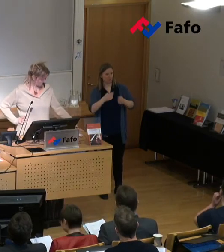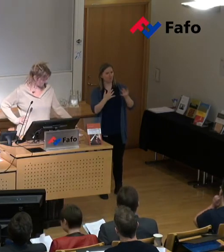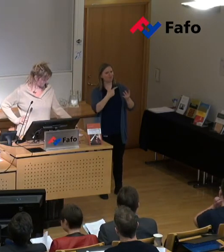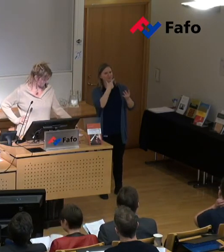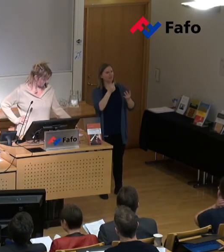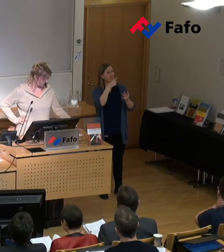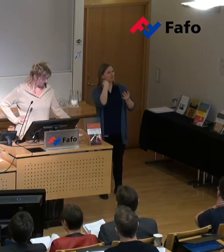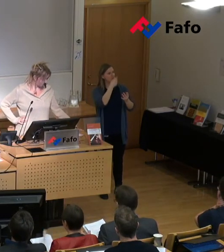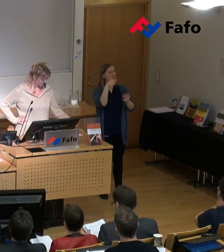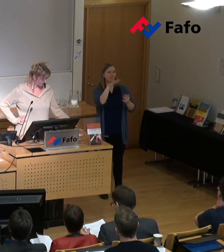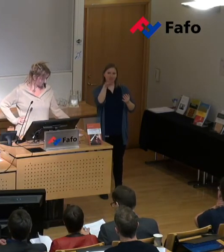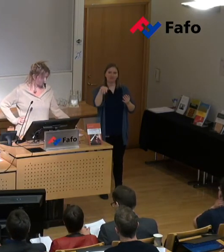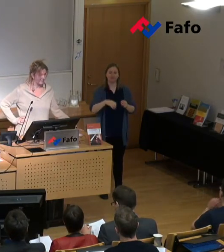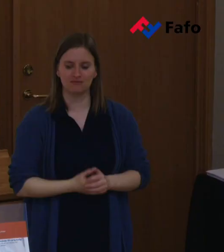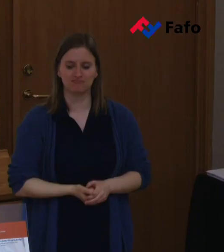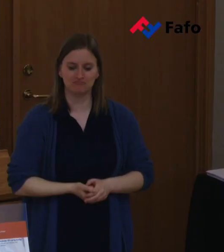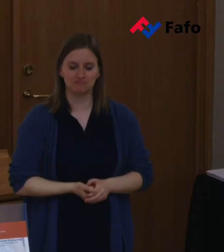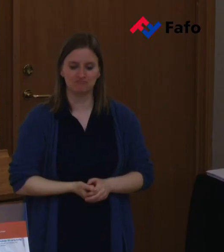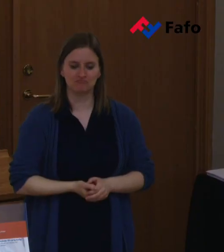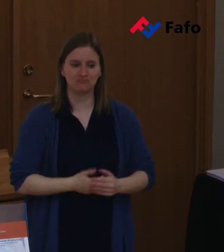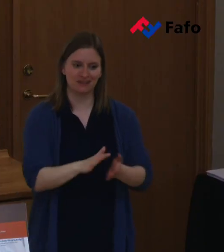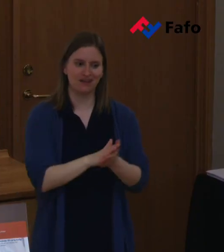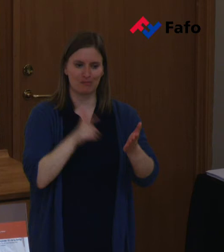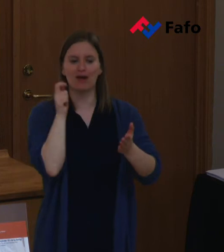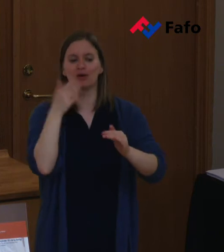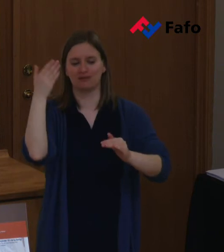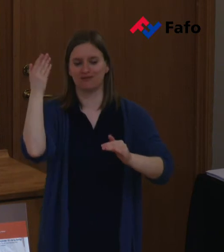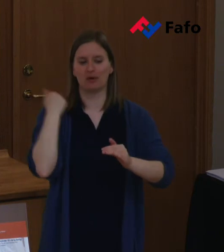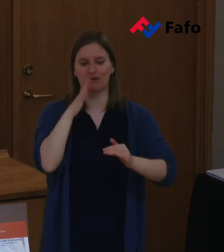her. Jeg har sikkert hørt meg før og